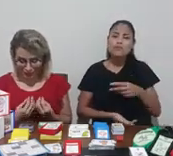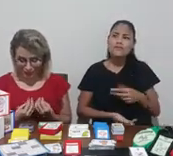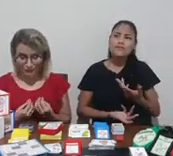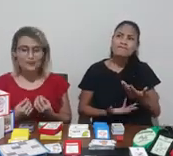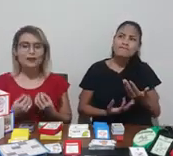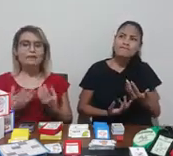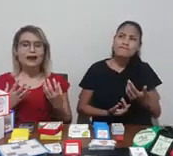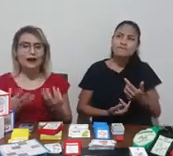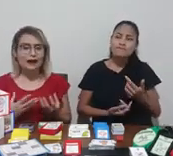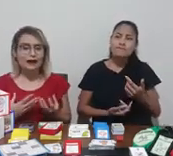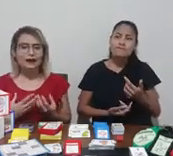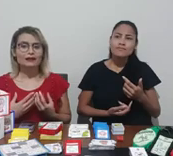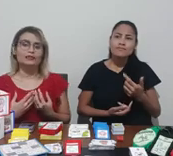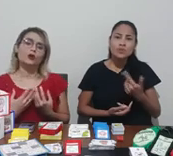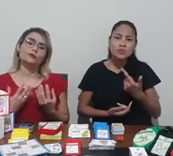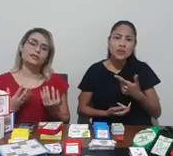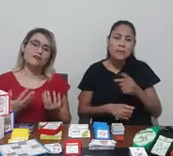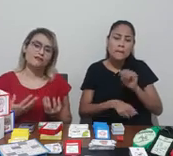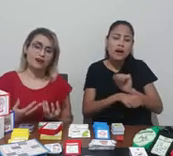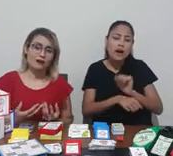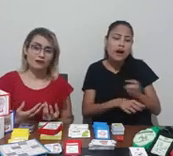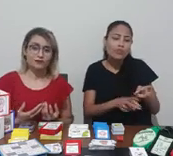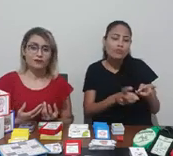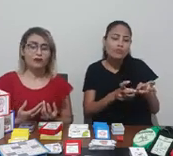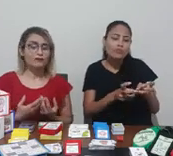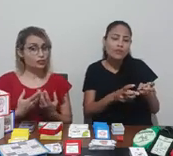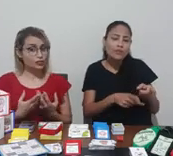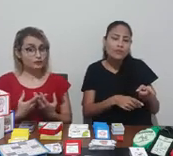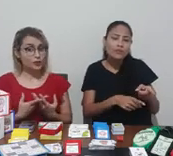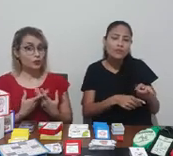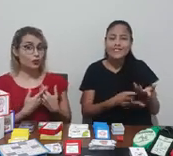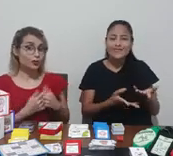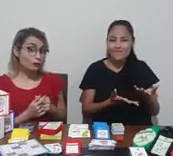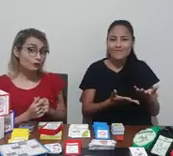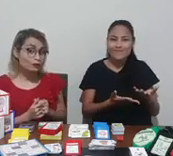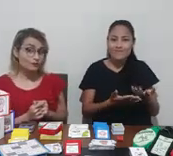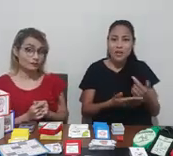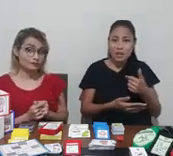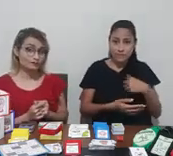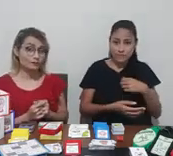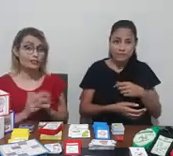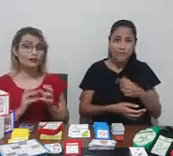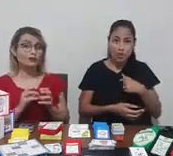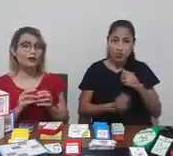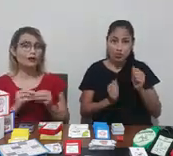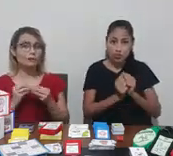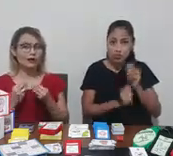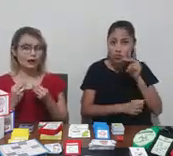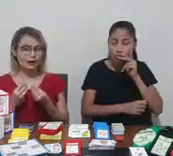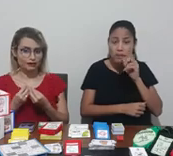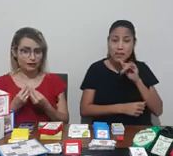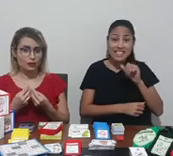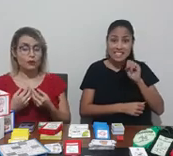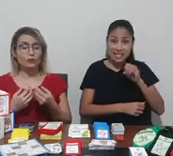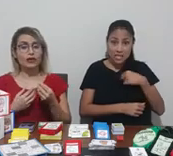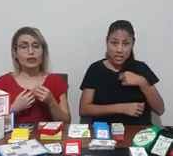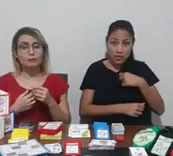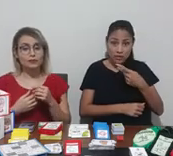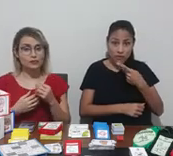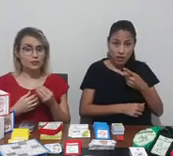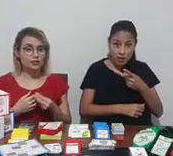questão de parar, de observar. Veja, eu estou aqui com Kídia, mas se eu falar uma palavra